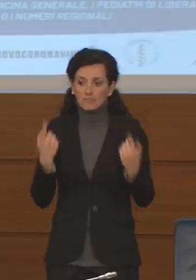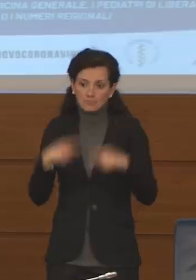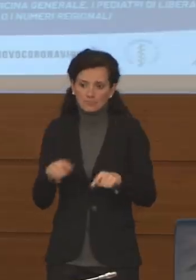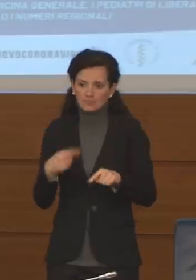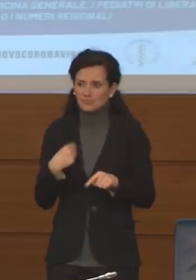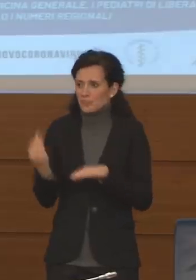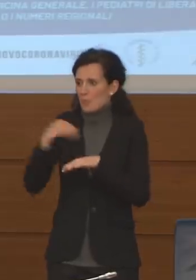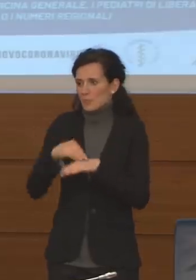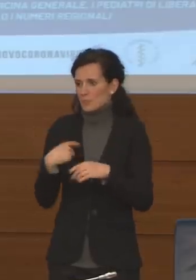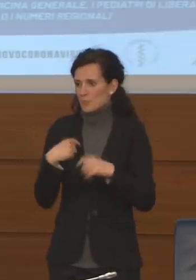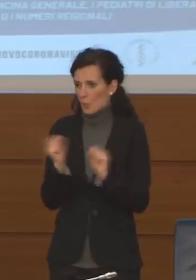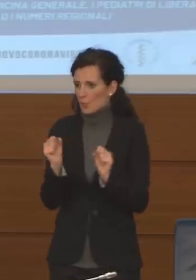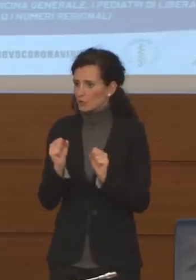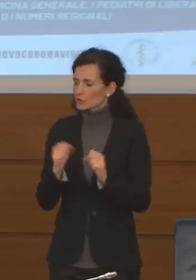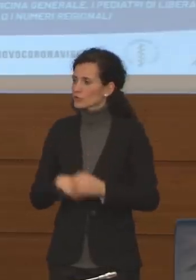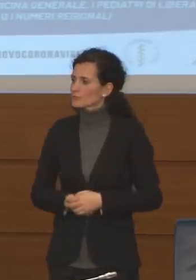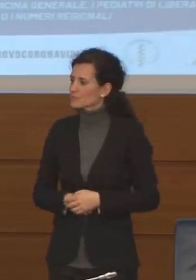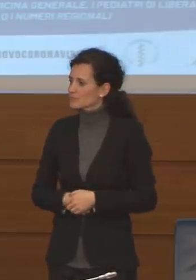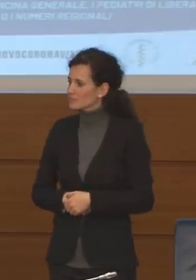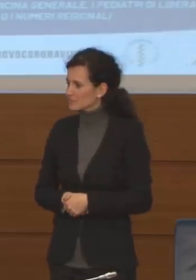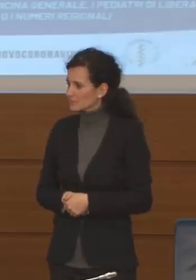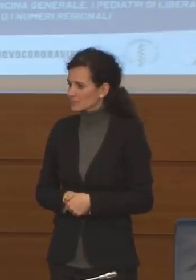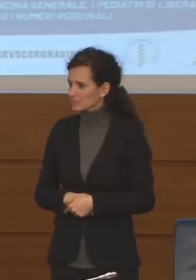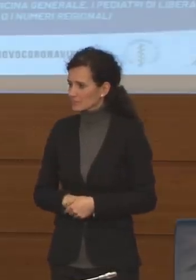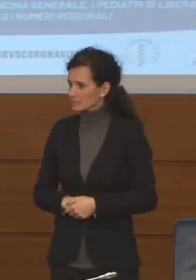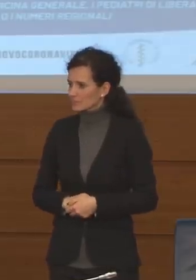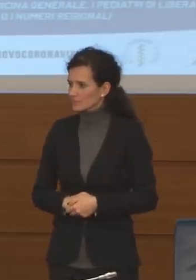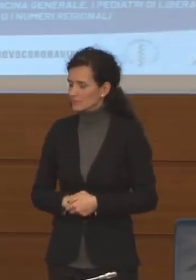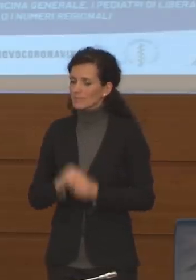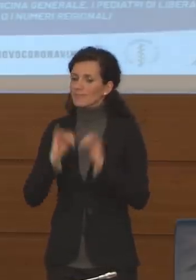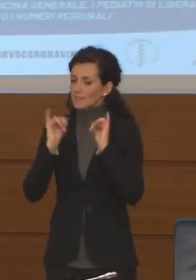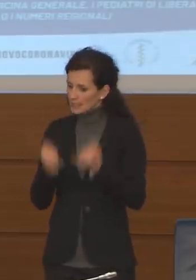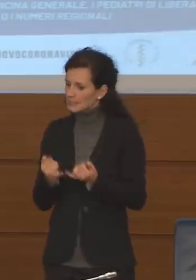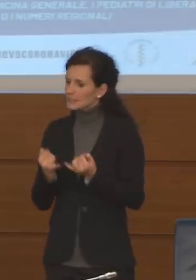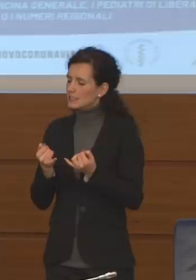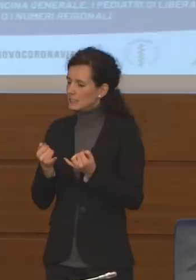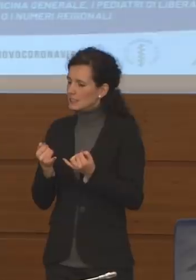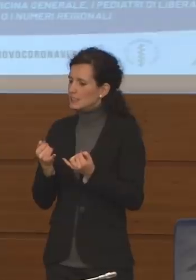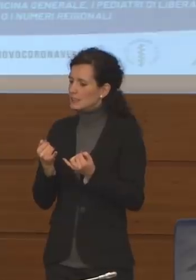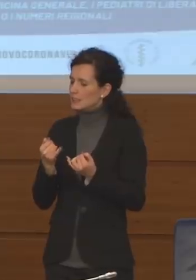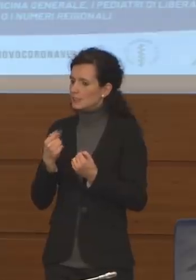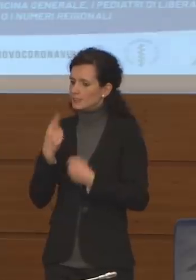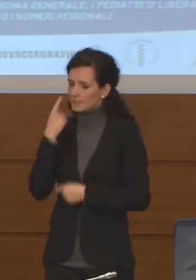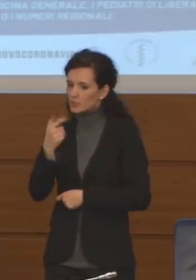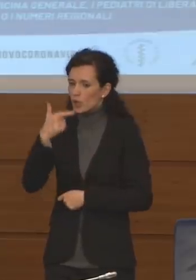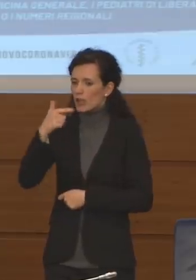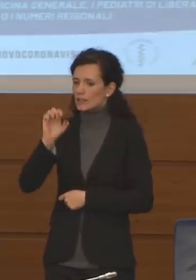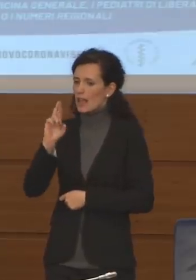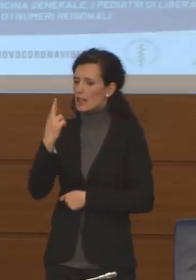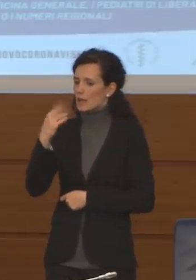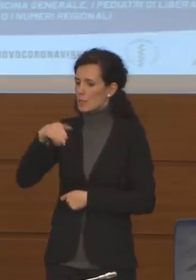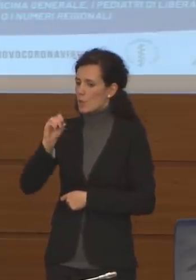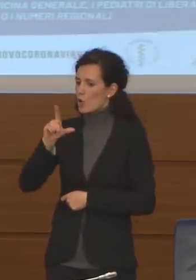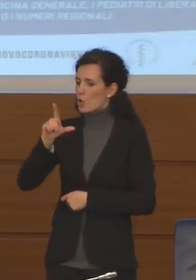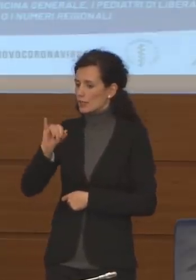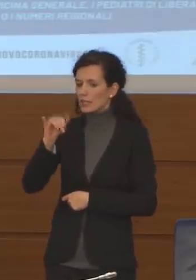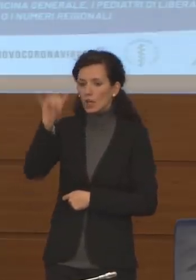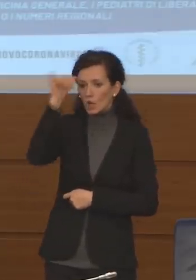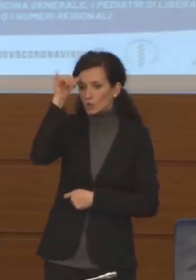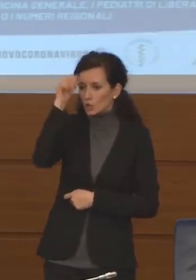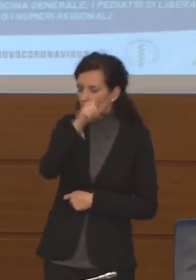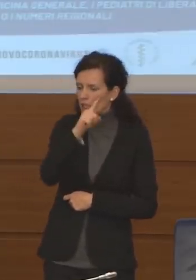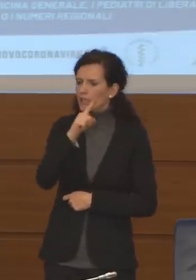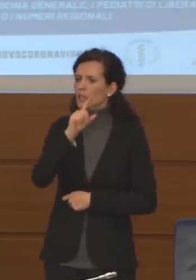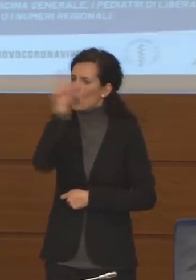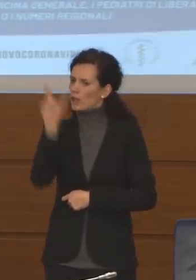posso dire che abbiamo visto sia a termoli sia a torino sia anche